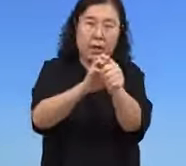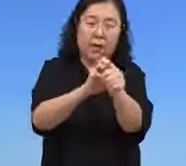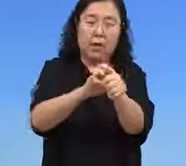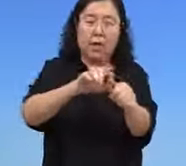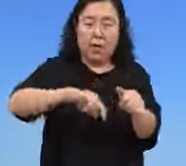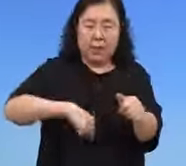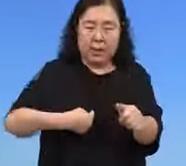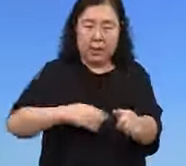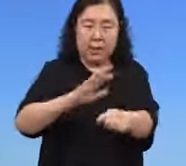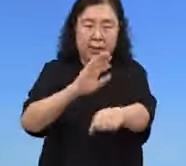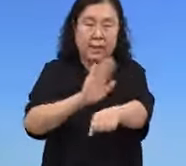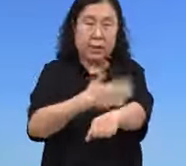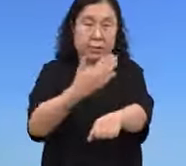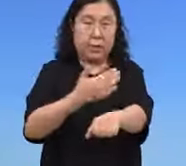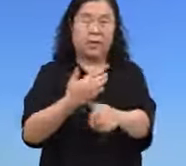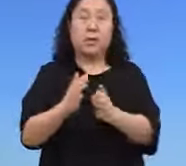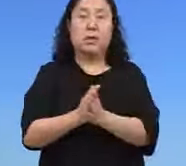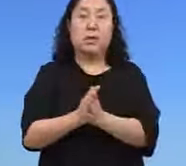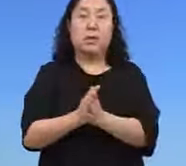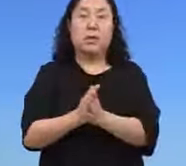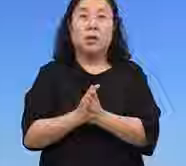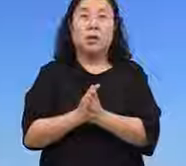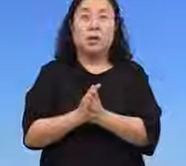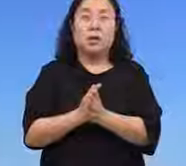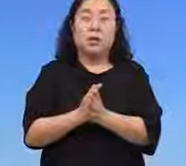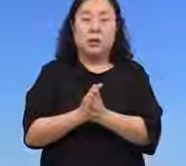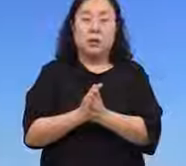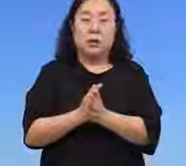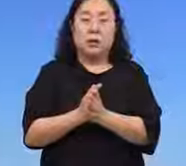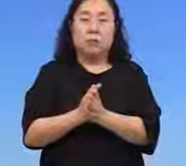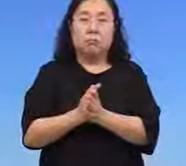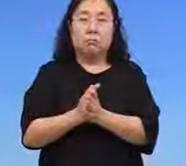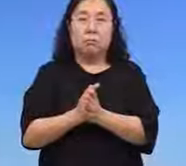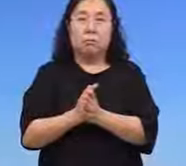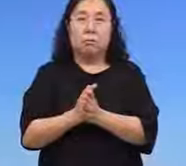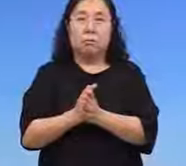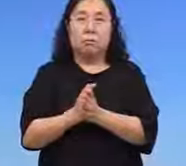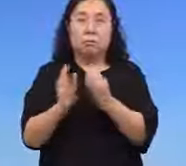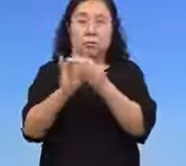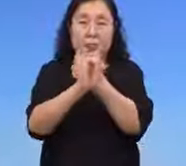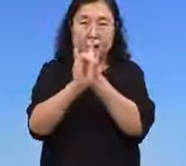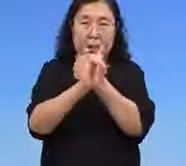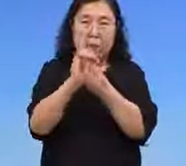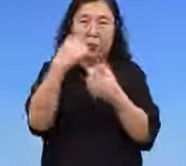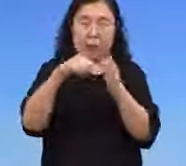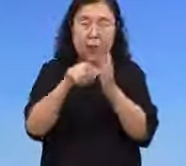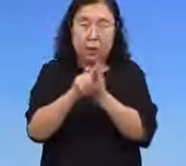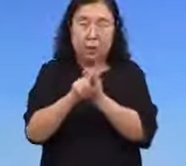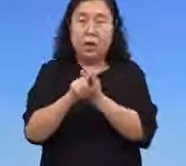자기의 잘못된 행동을 정당하기 위해서 지금 주인에게 책임을 전가시키는 태도.